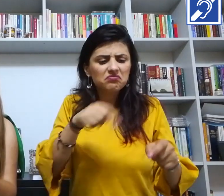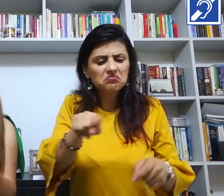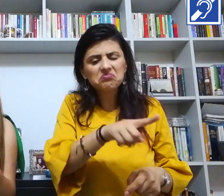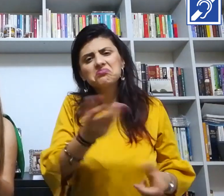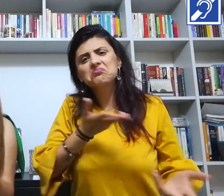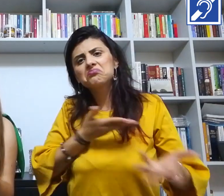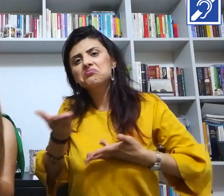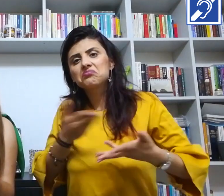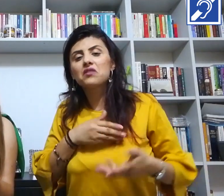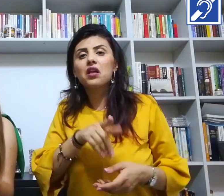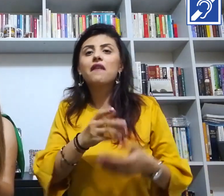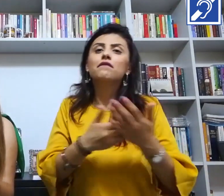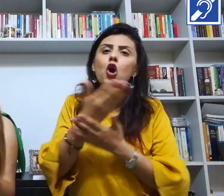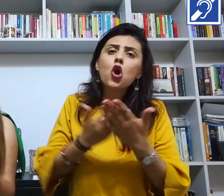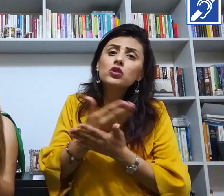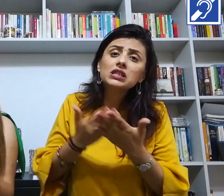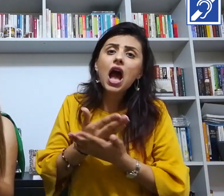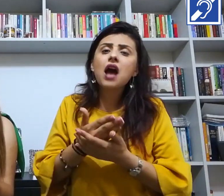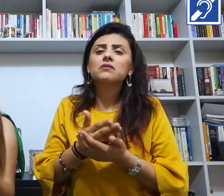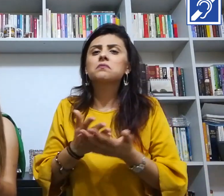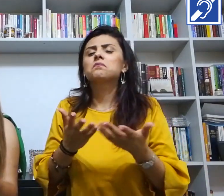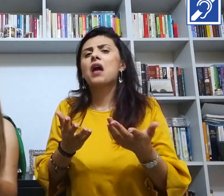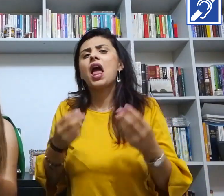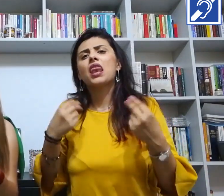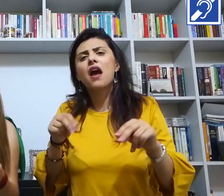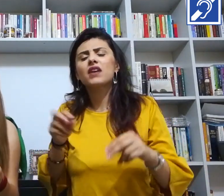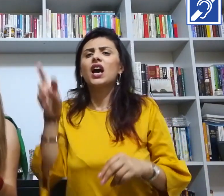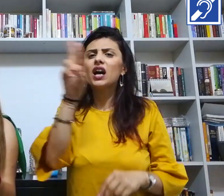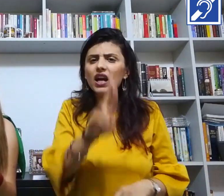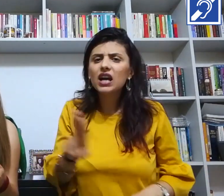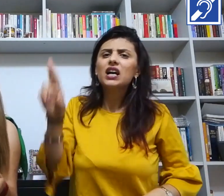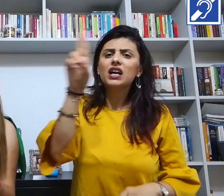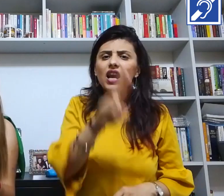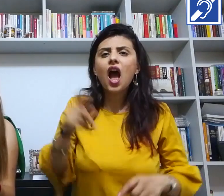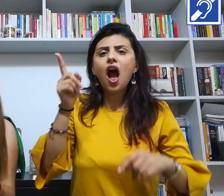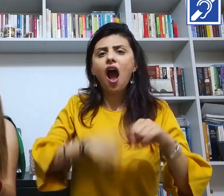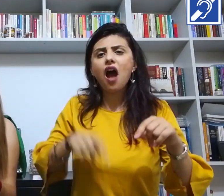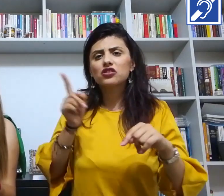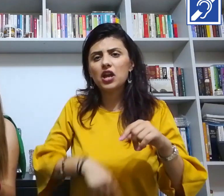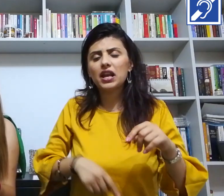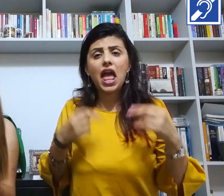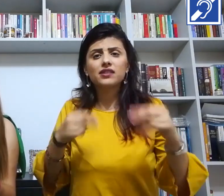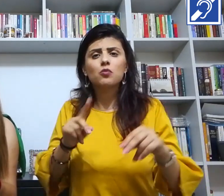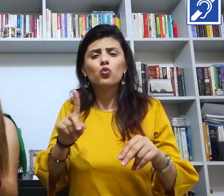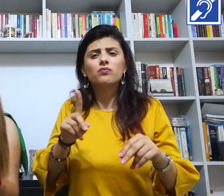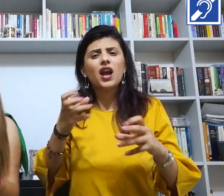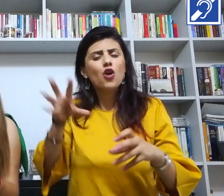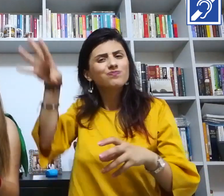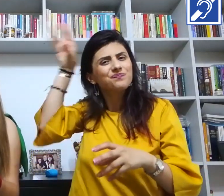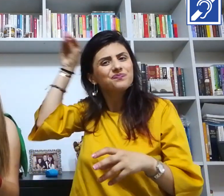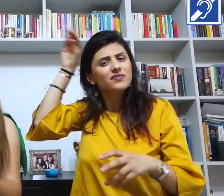să le folosească într-un mod stereotip, adică repetă același gest. De exemplu,